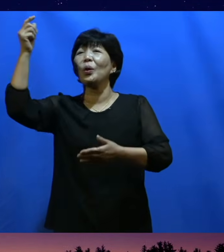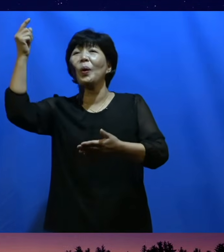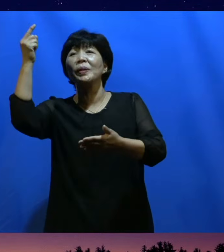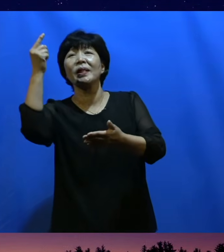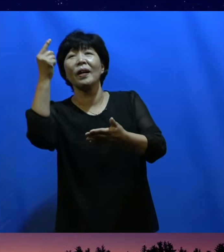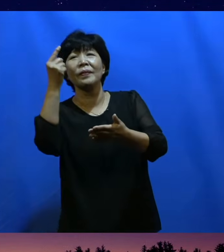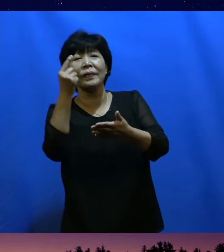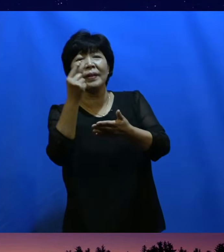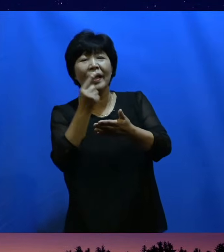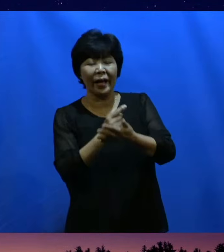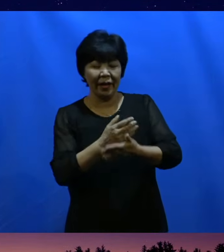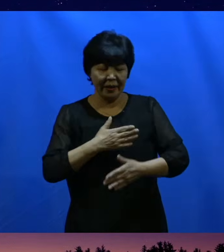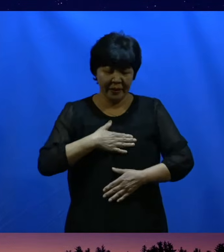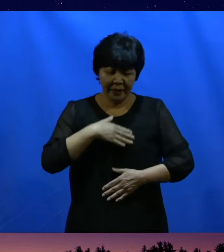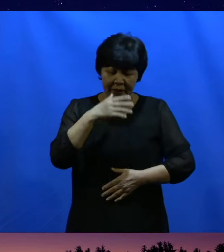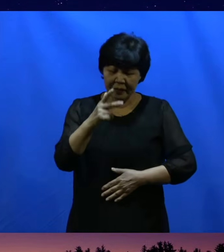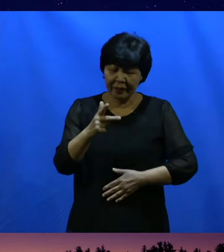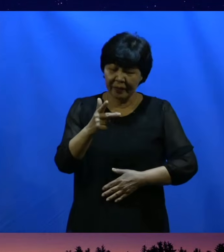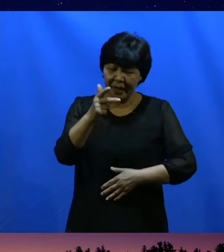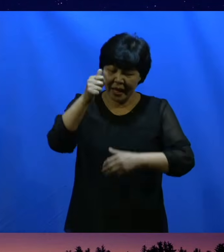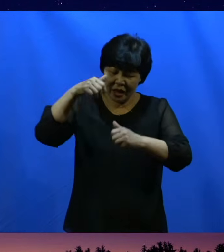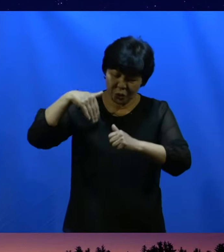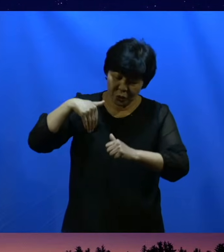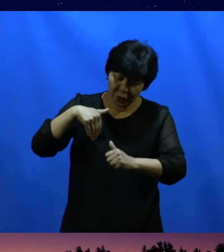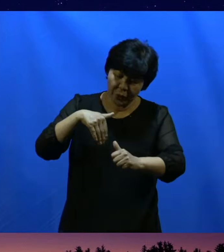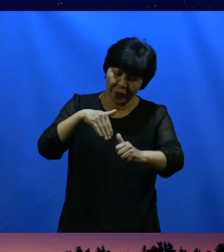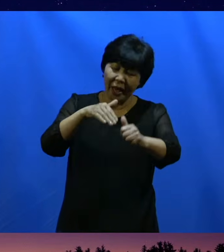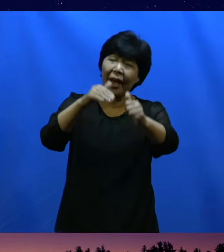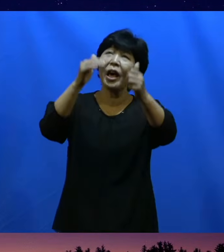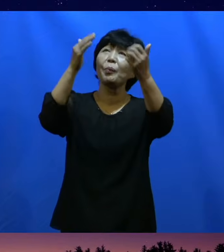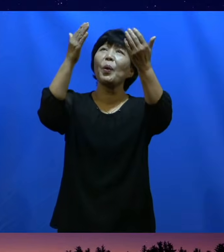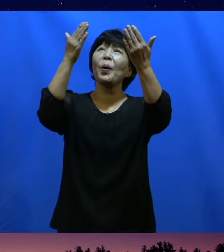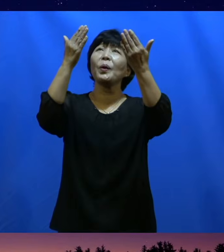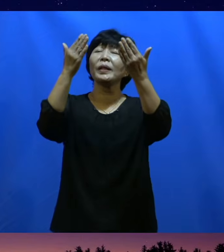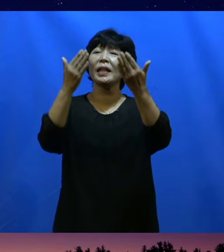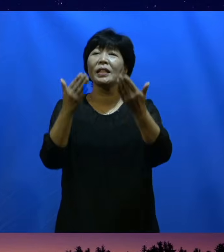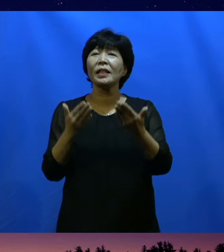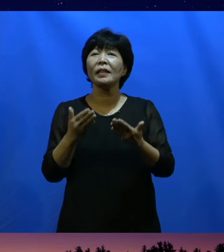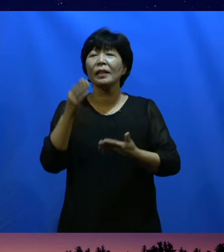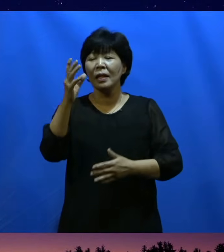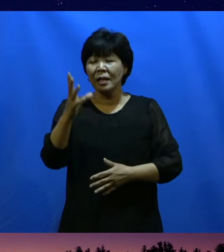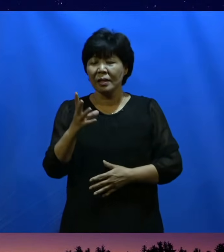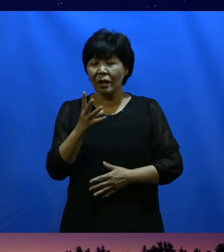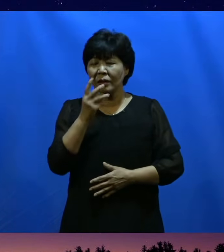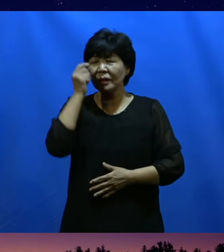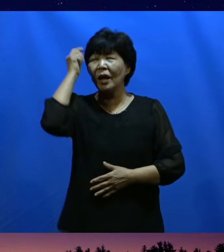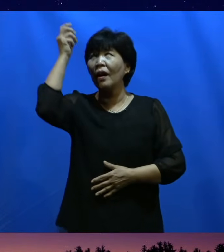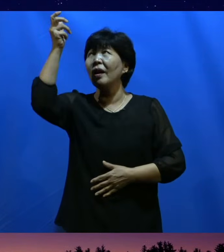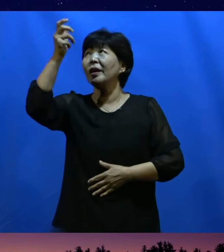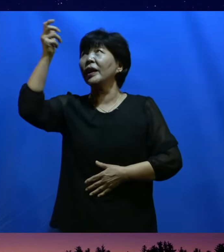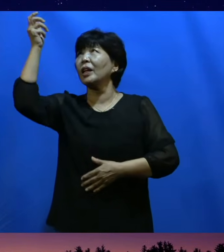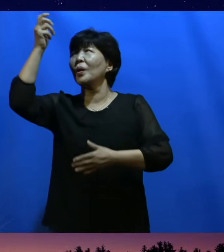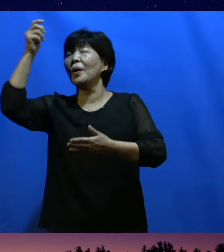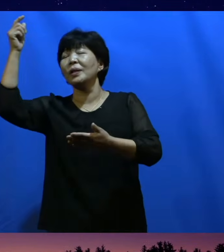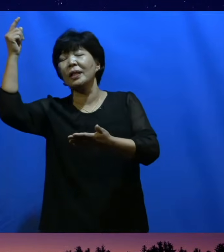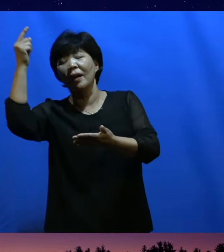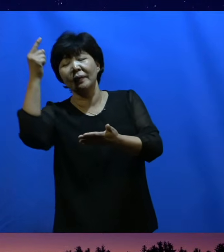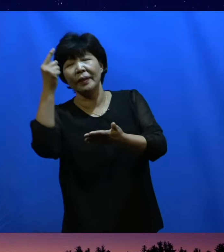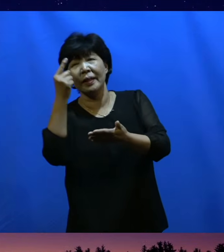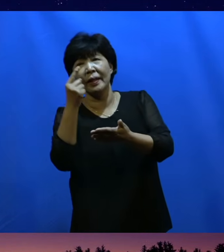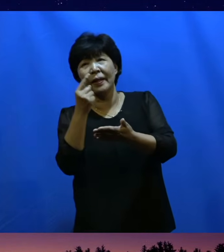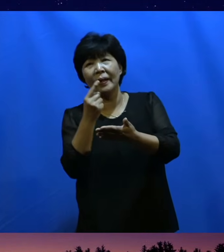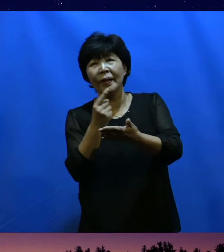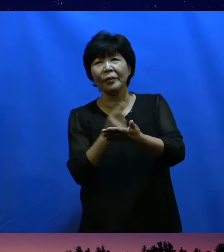성령이 오셨네. 내 주에 보내신 성령이